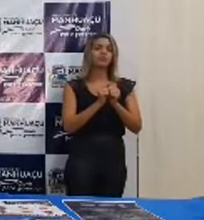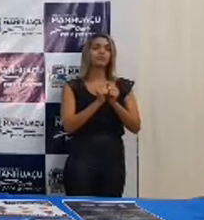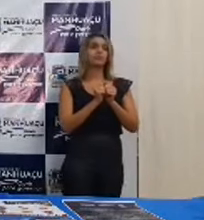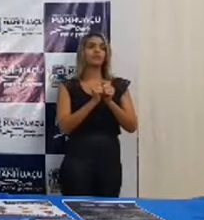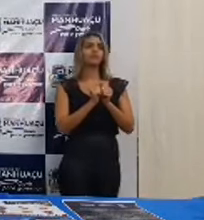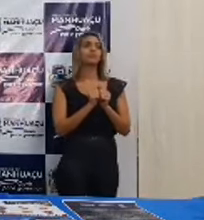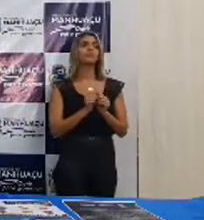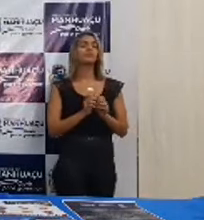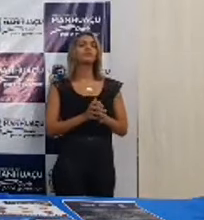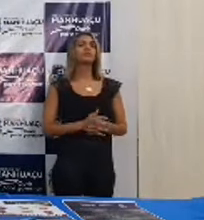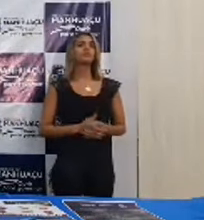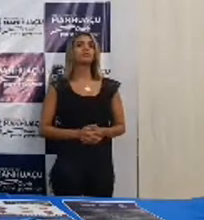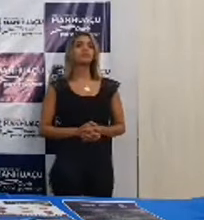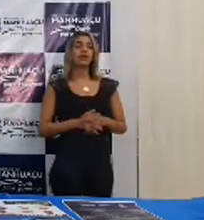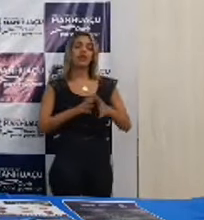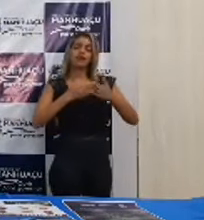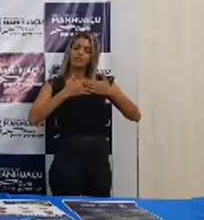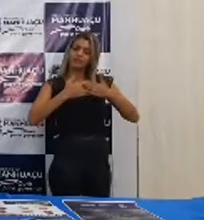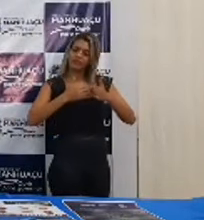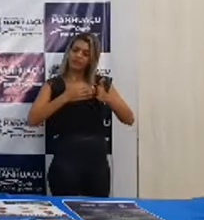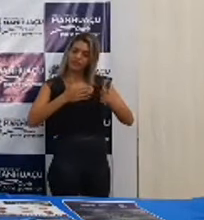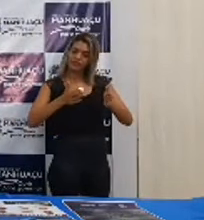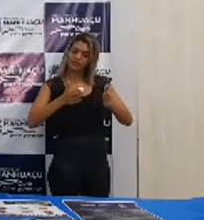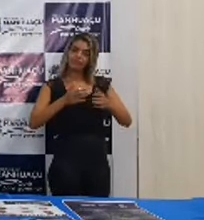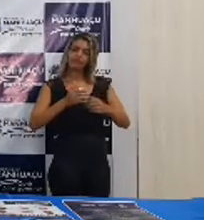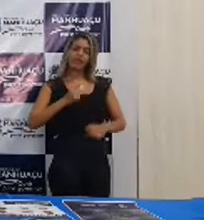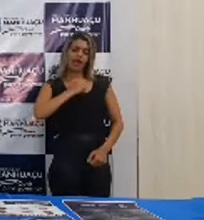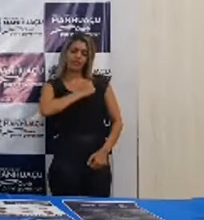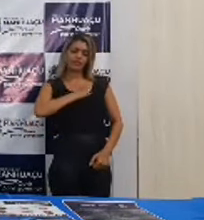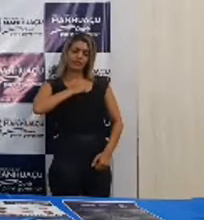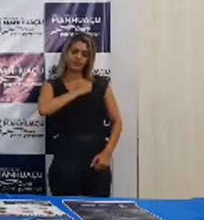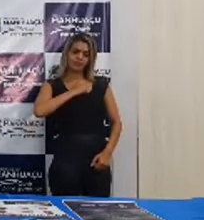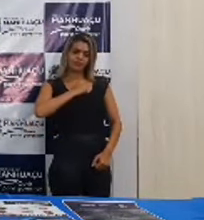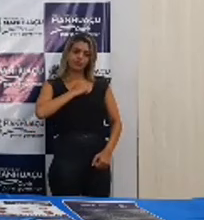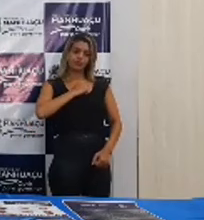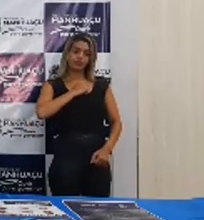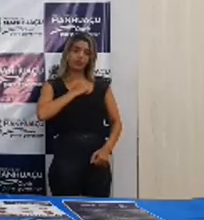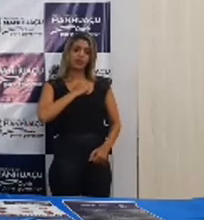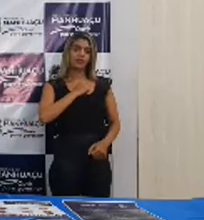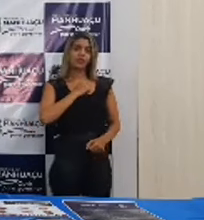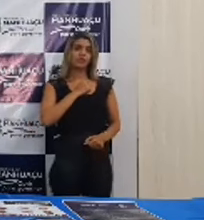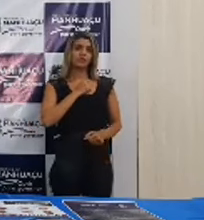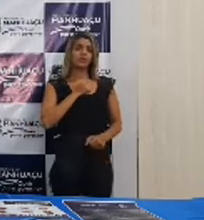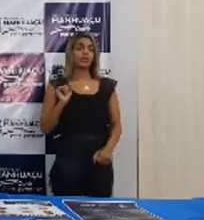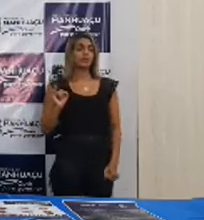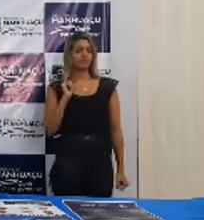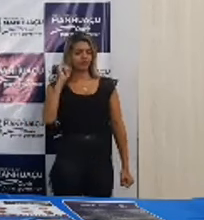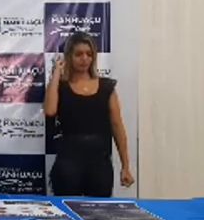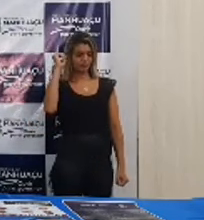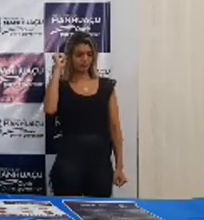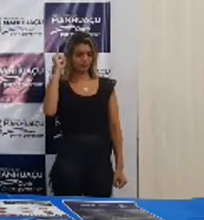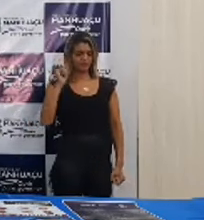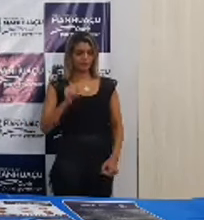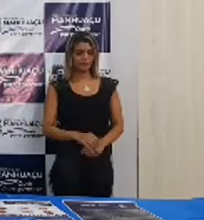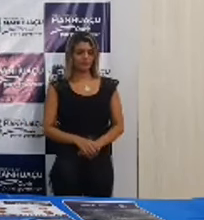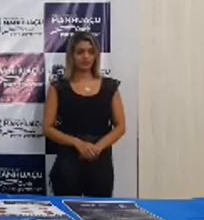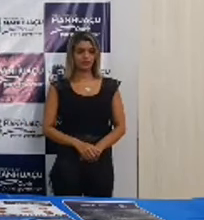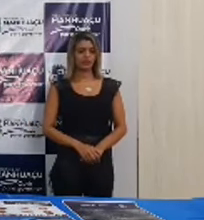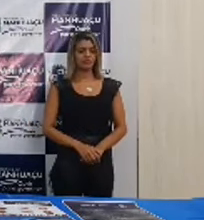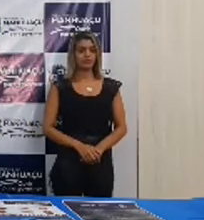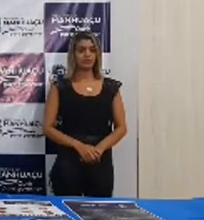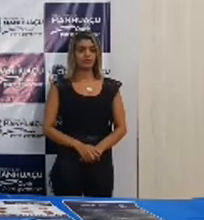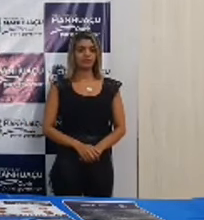comércio abrir, mas a saúde atender a demanda. Nós, durante os últimos dias, estamos